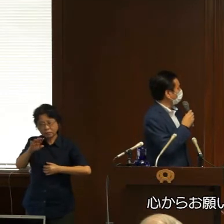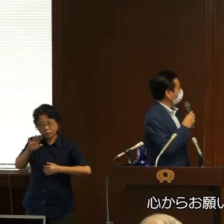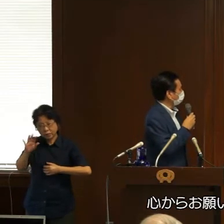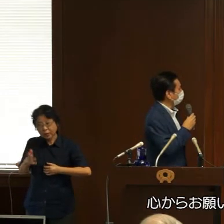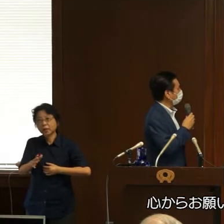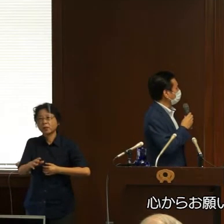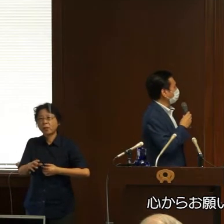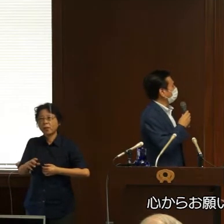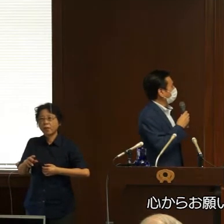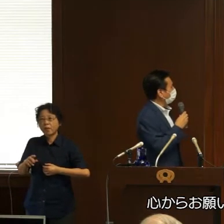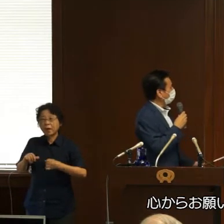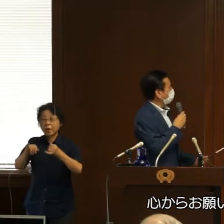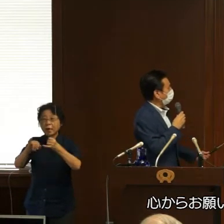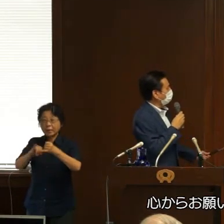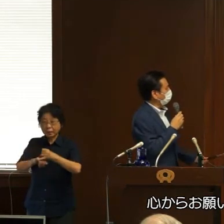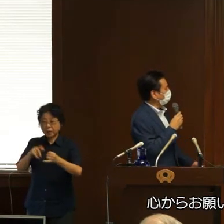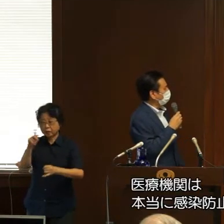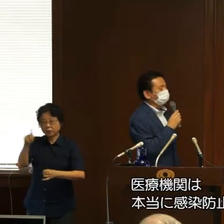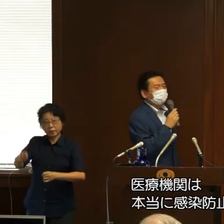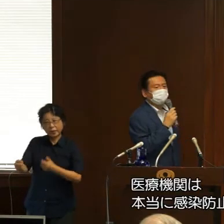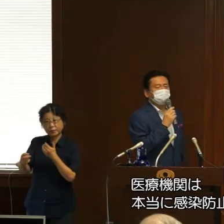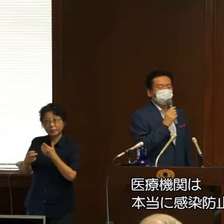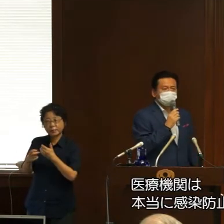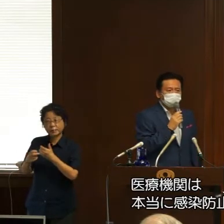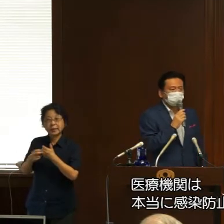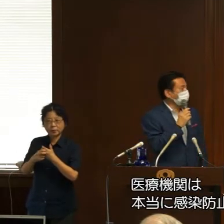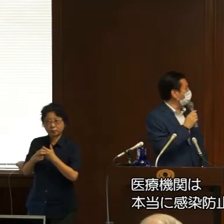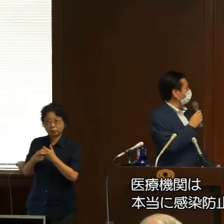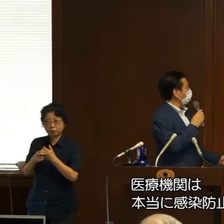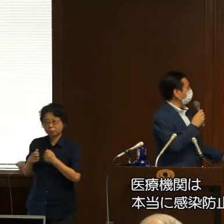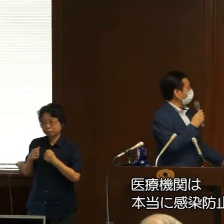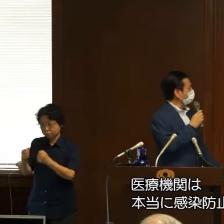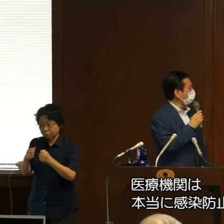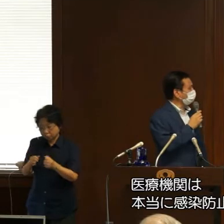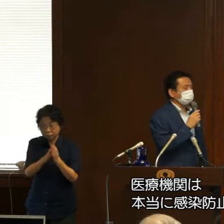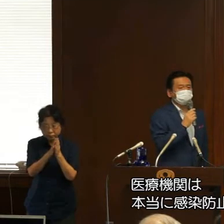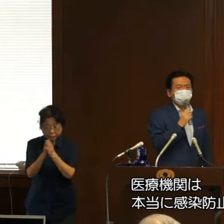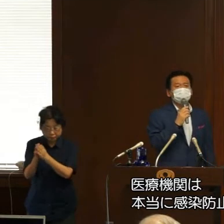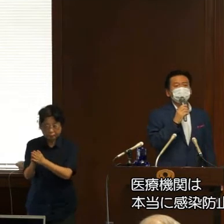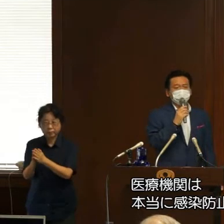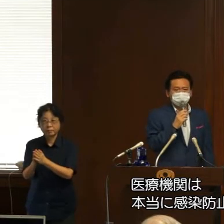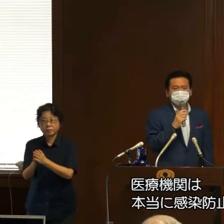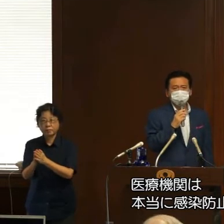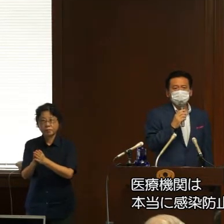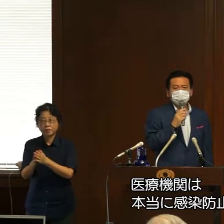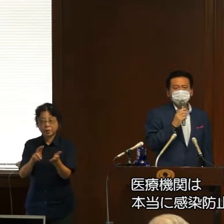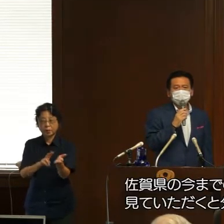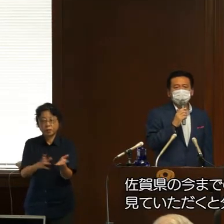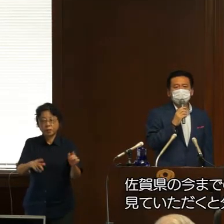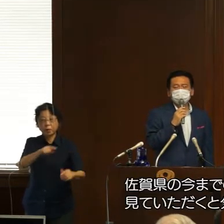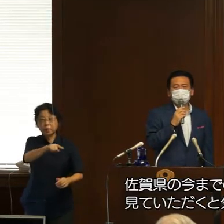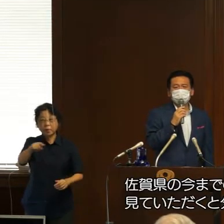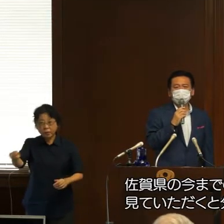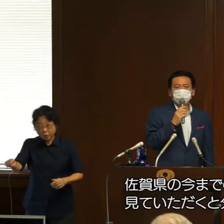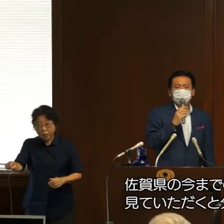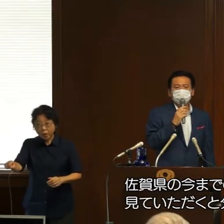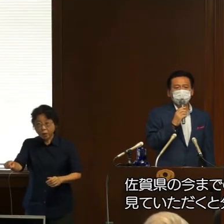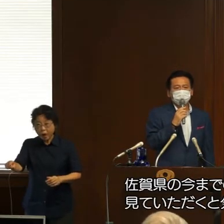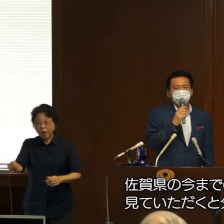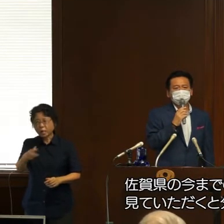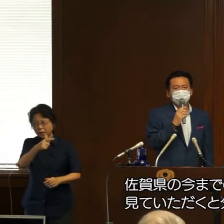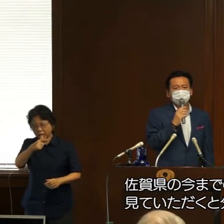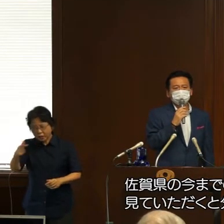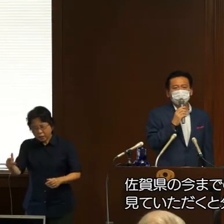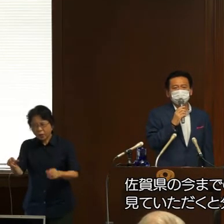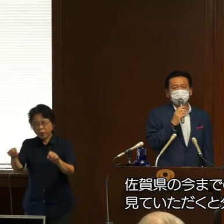願いしたいと思います。医療機関は本当に感染防止対策に努めています。佐賀県、今まで状